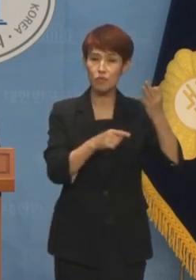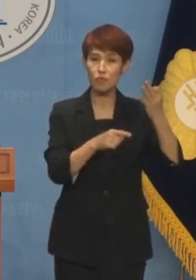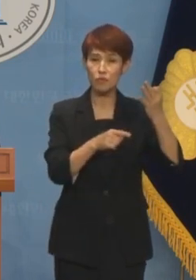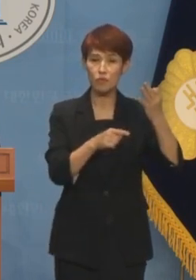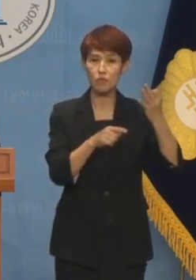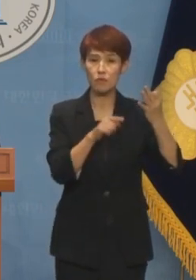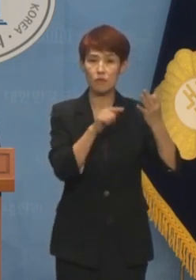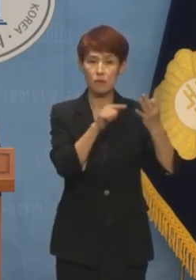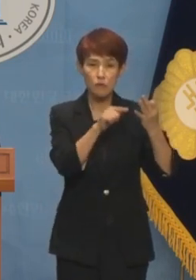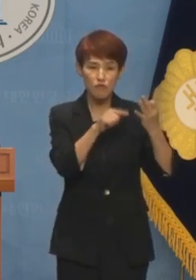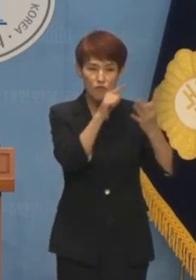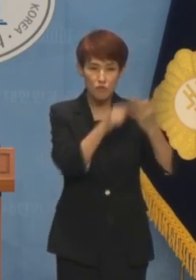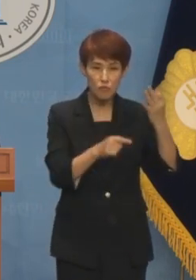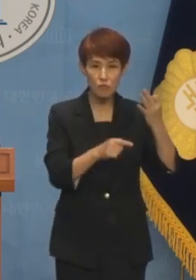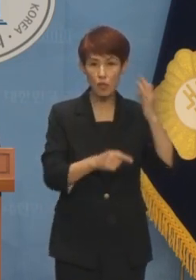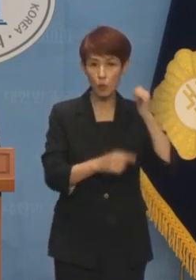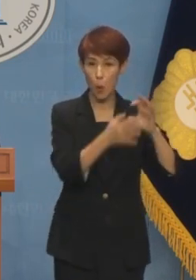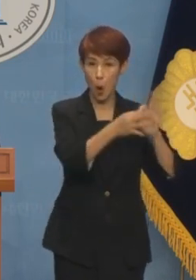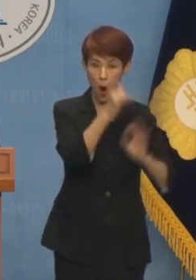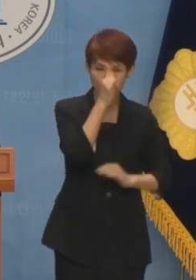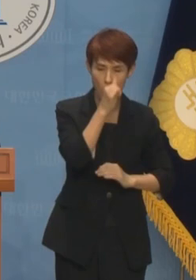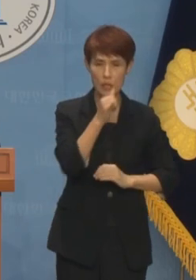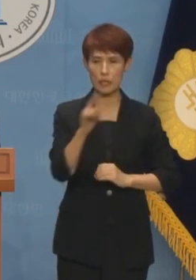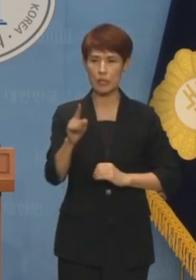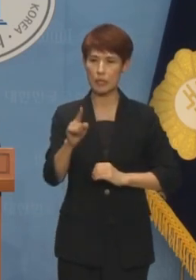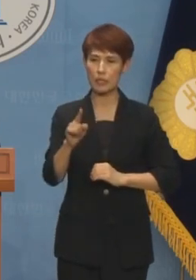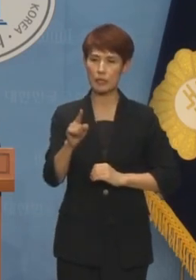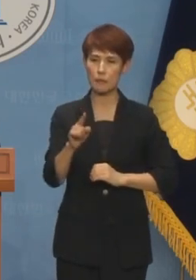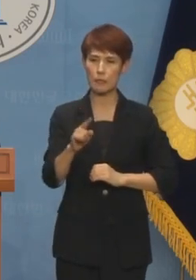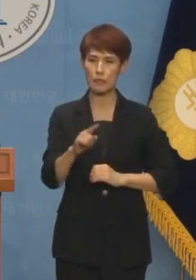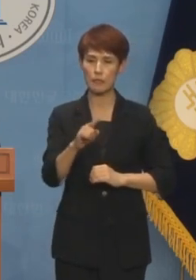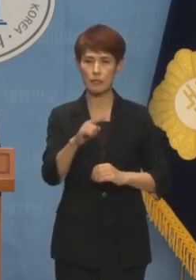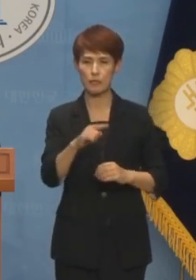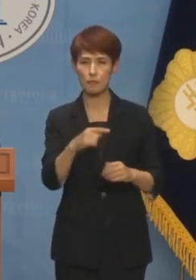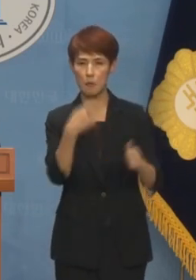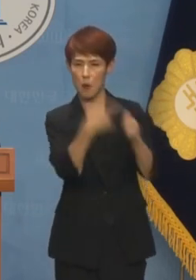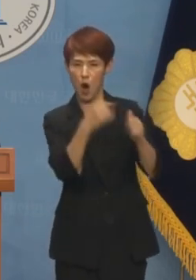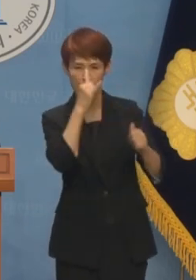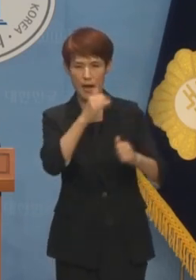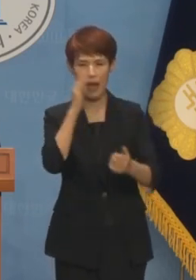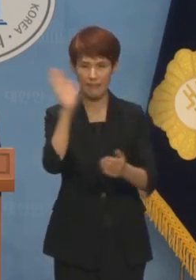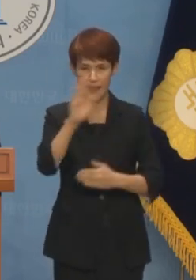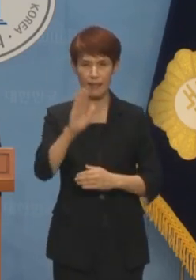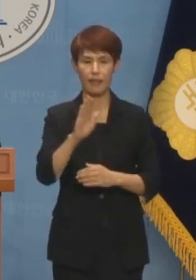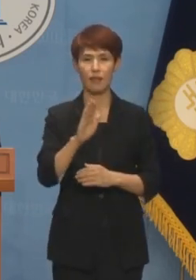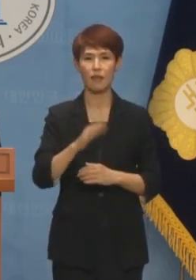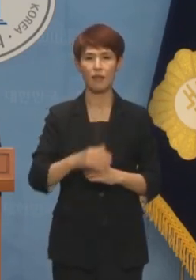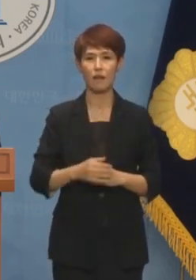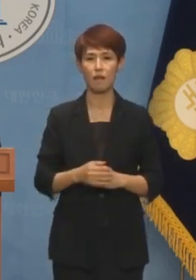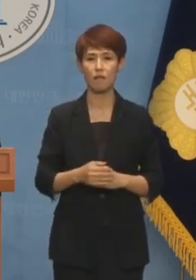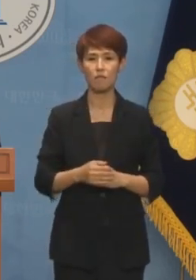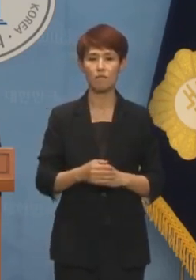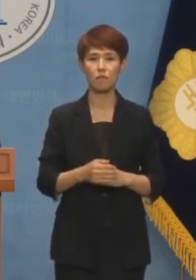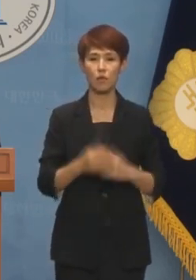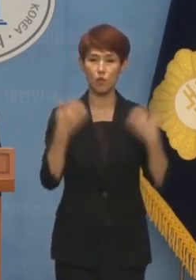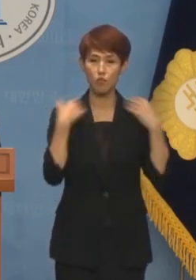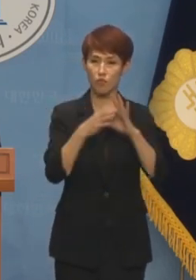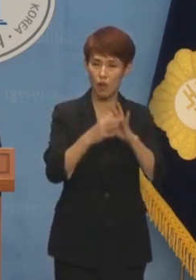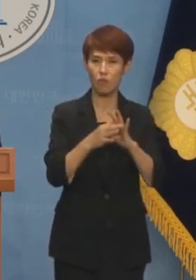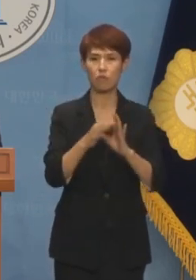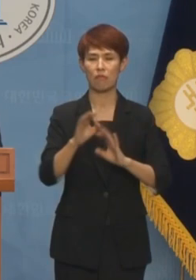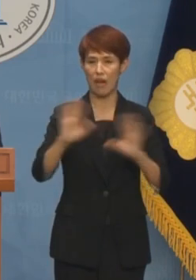흠집내기 보도다. 예비 대상자 포함과 정부 추진은 엄연히 다르다. 이렇게 제재